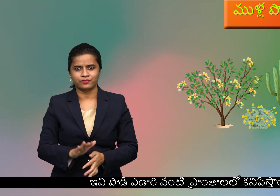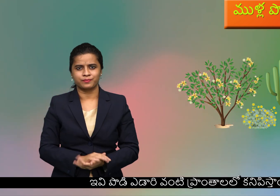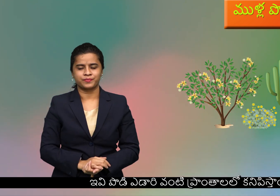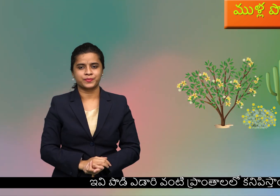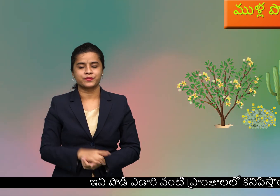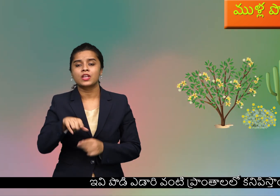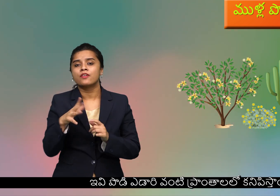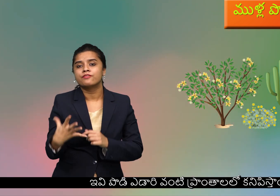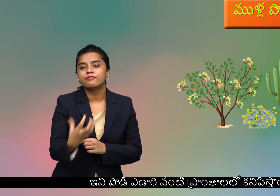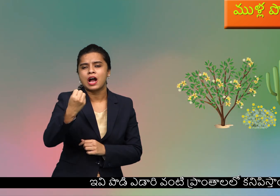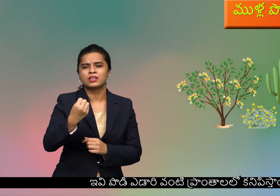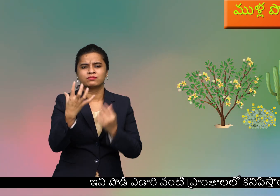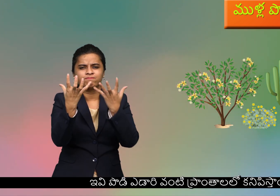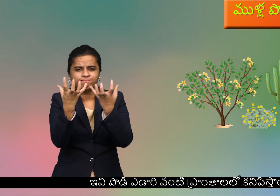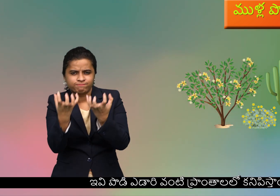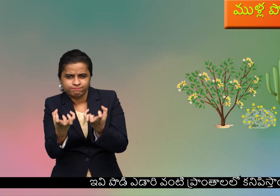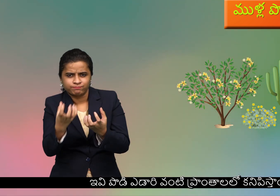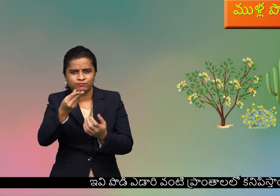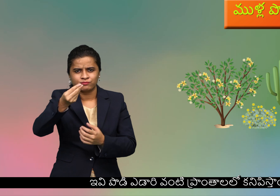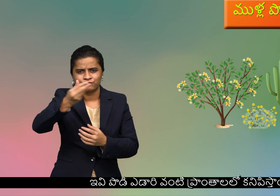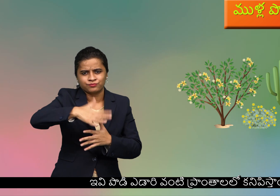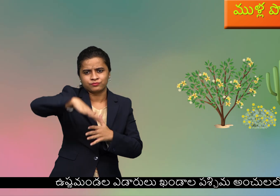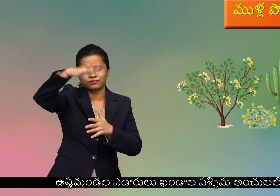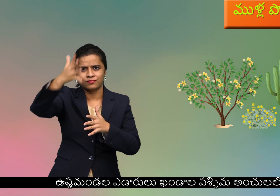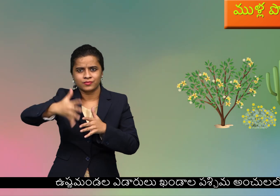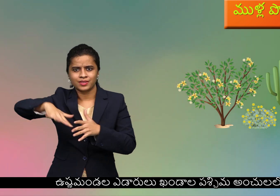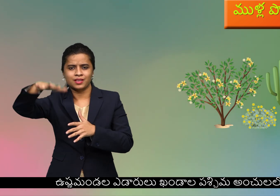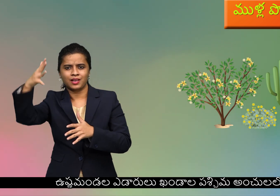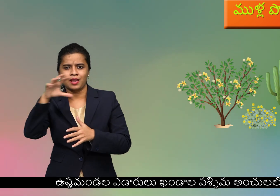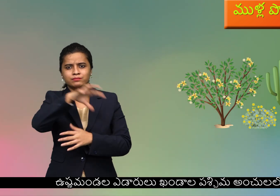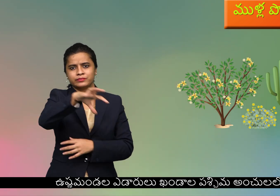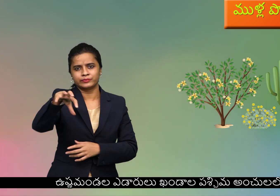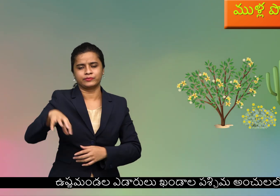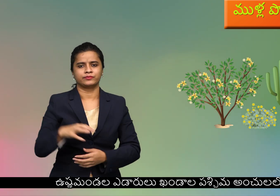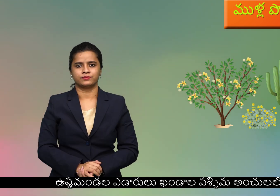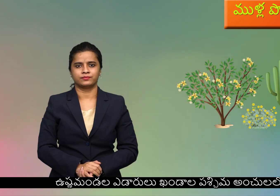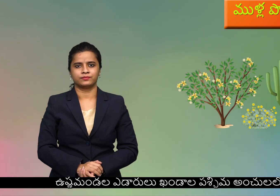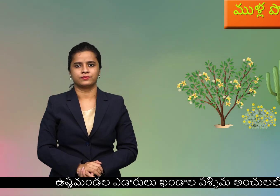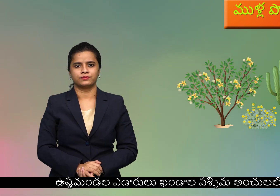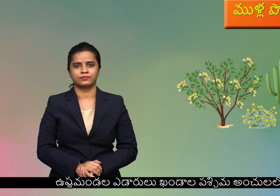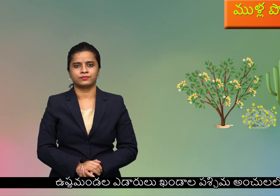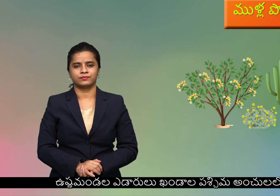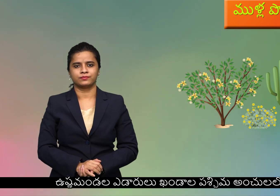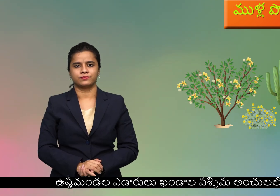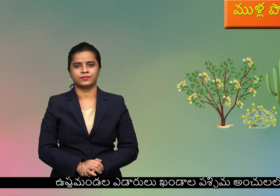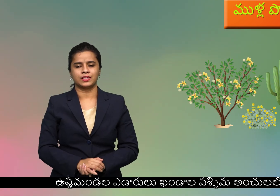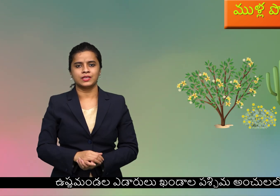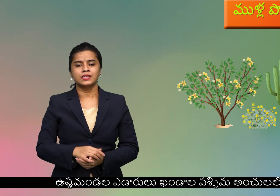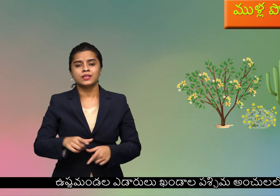ఇవి పొడి ఎడారి వంటి ప్రాంతాలలో కనిపిస్తాయి. ఉష్ణమండల ఎడారులు ఖండాల పశ్చిమ అంచులలో